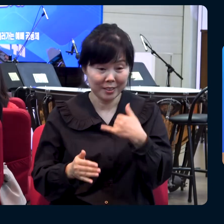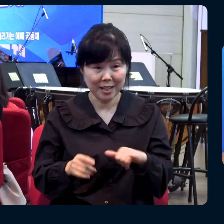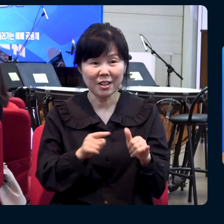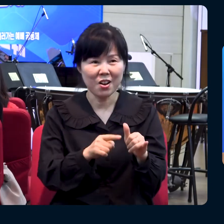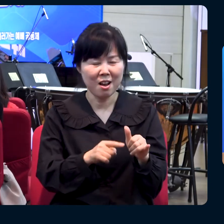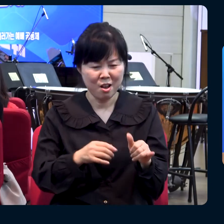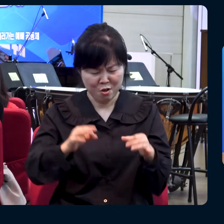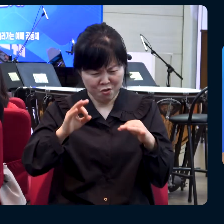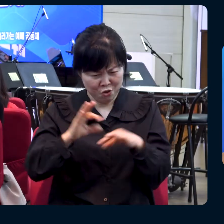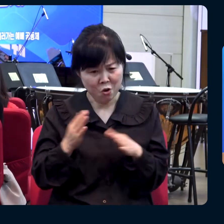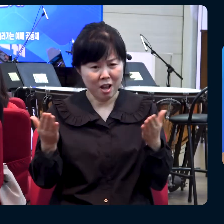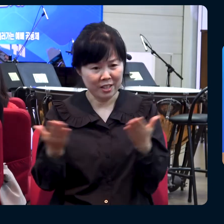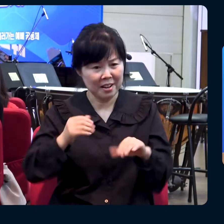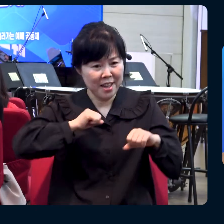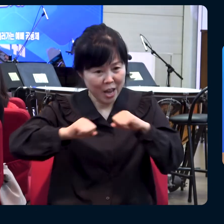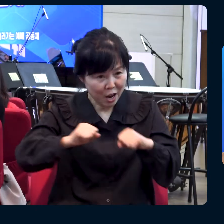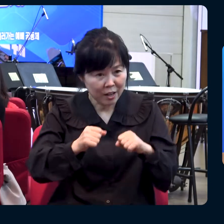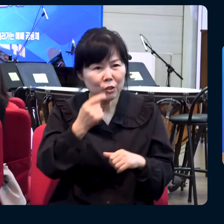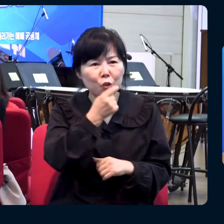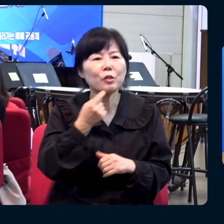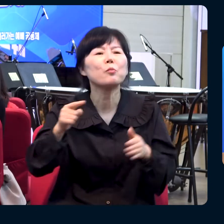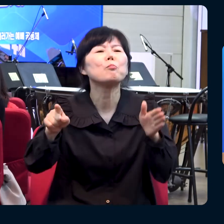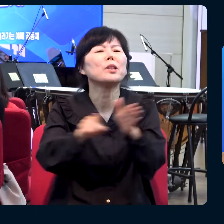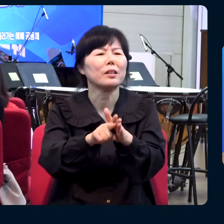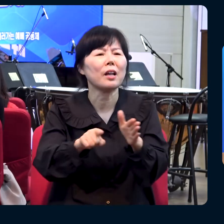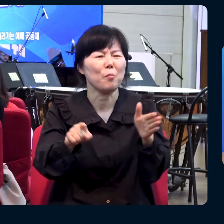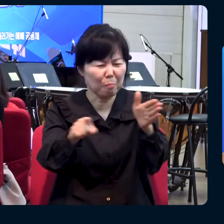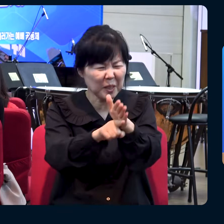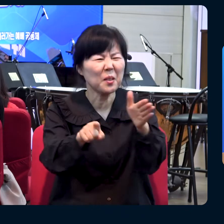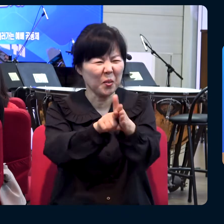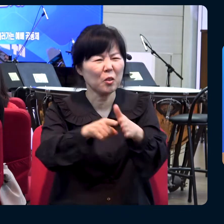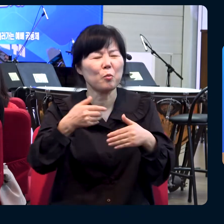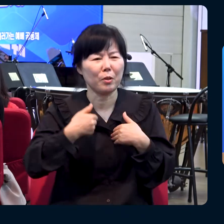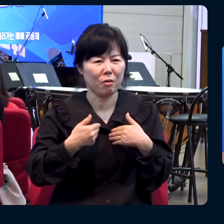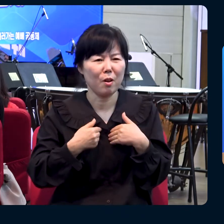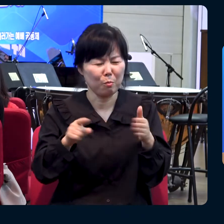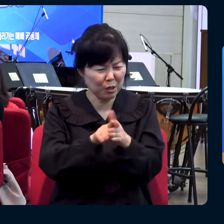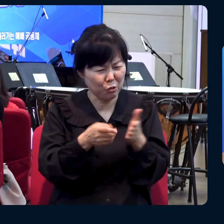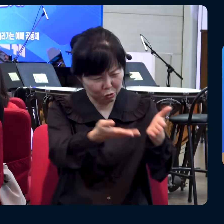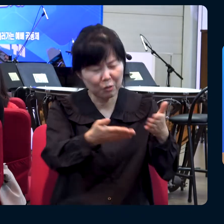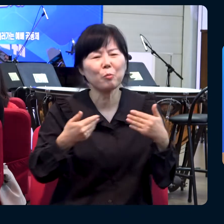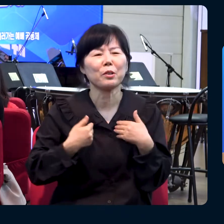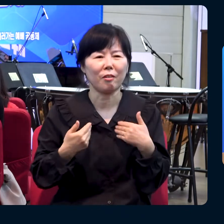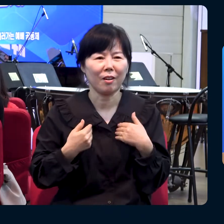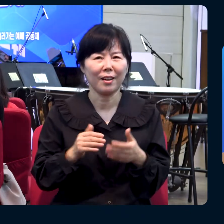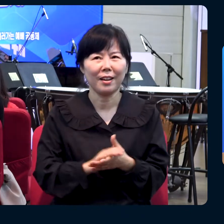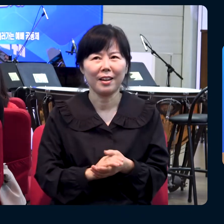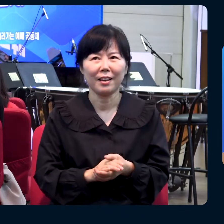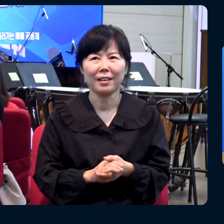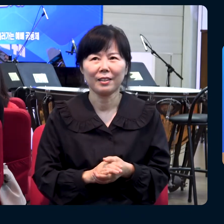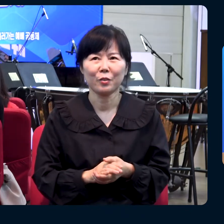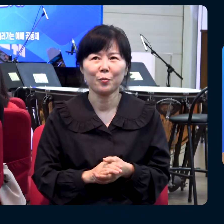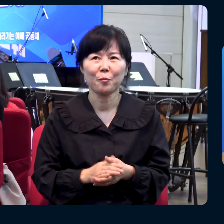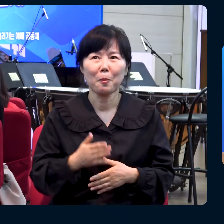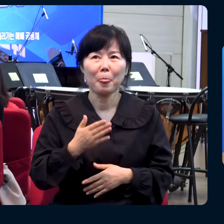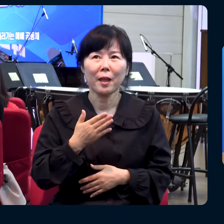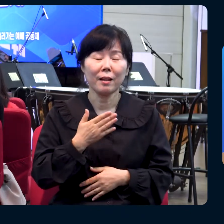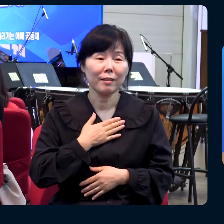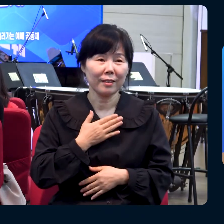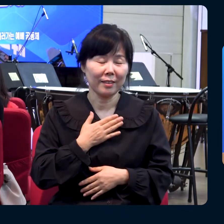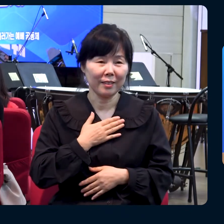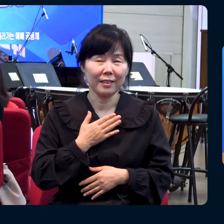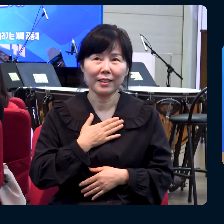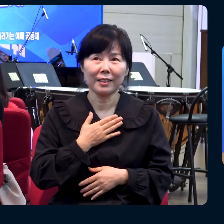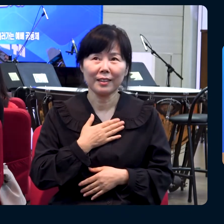놀라운 일을 행할 줄로 믿는다. 믿음으로 끝까지 가는. 저는 제 아내를 볼 때 늘 그렇게 세계에서